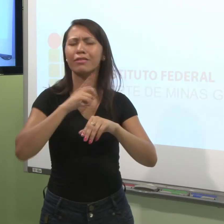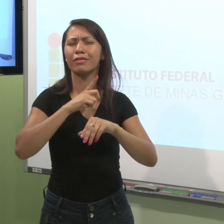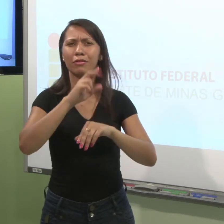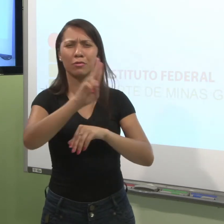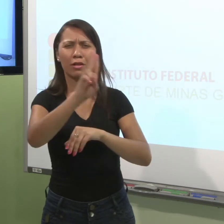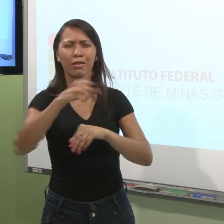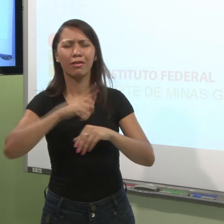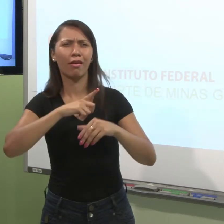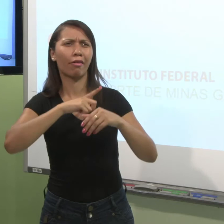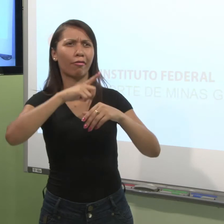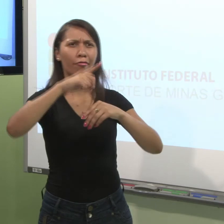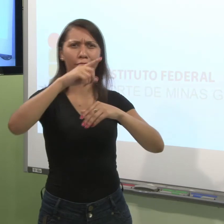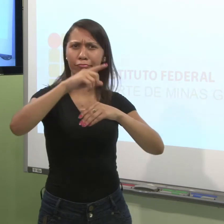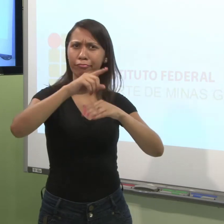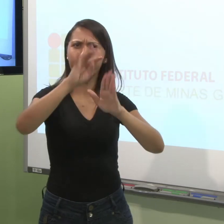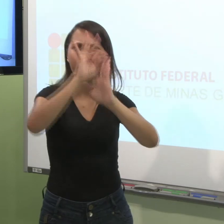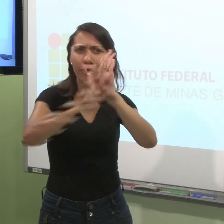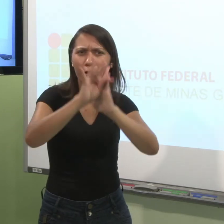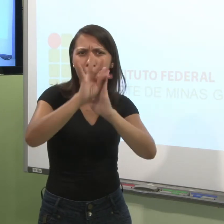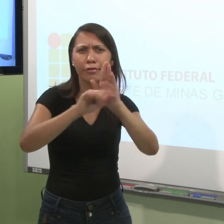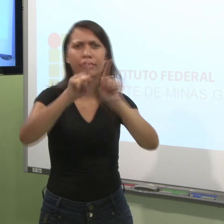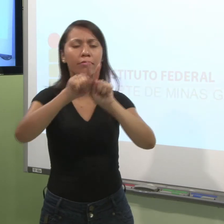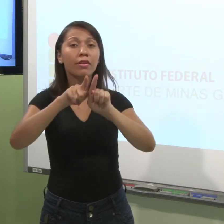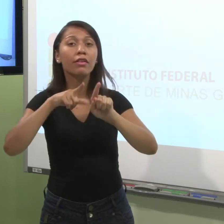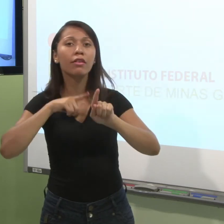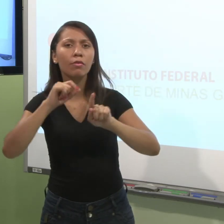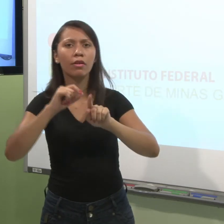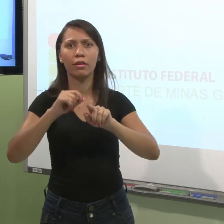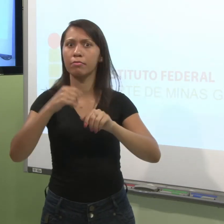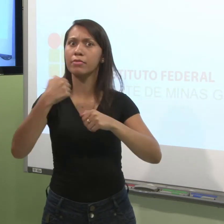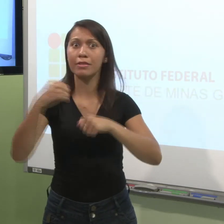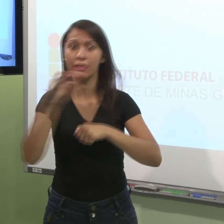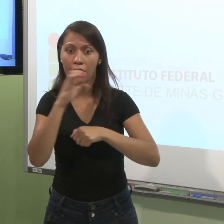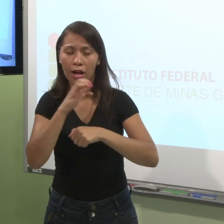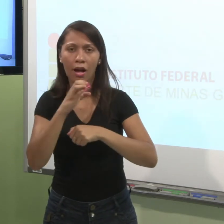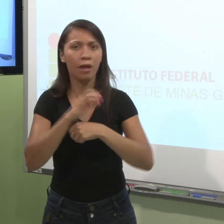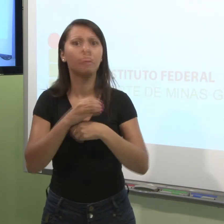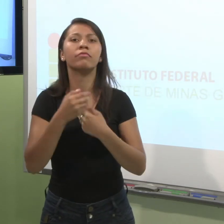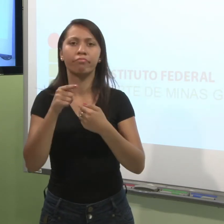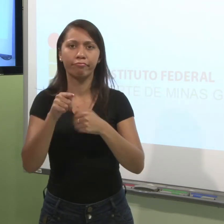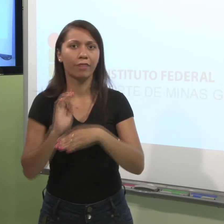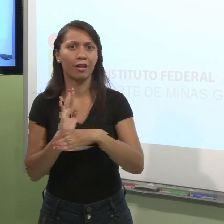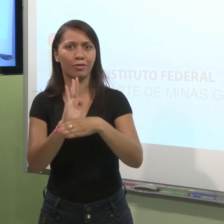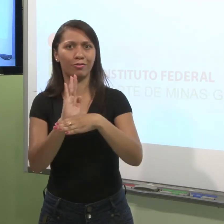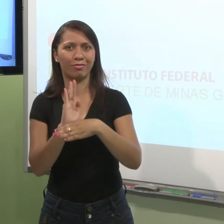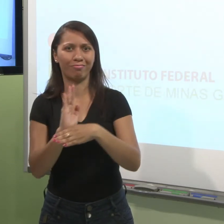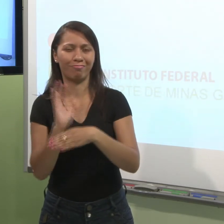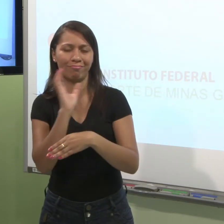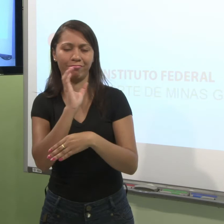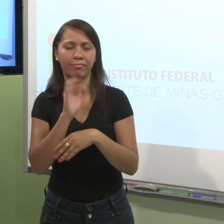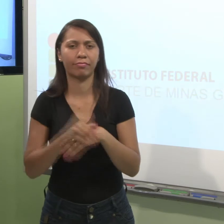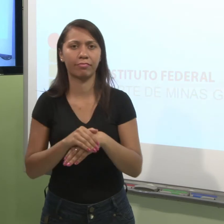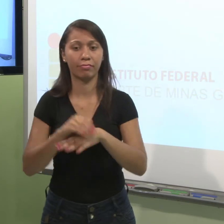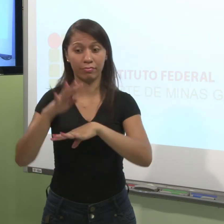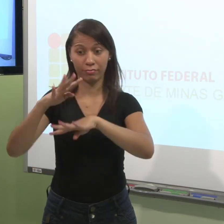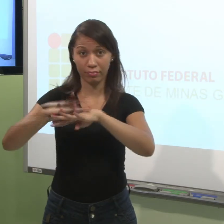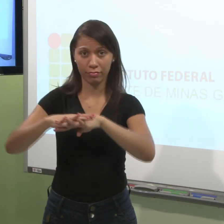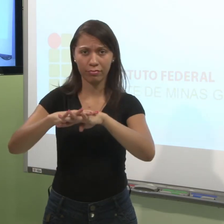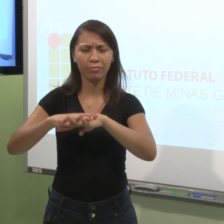quando precisamos que o trabalho seja realizado com rapidez. É um software que veio para facilitar e agilizar a vida de